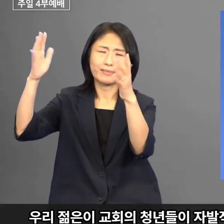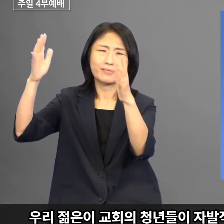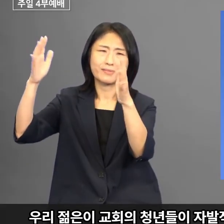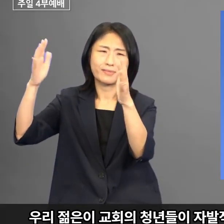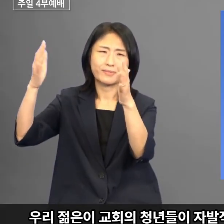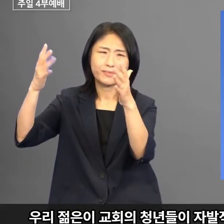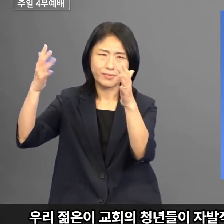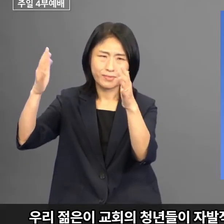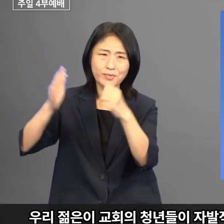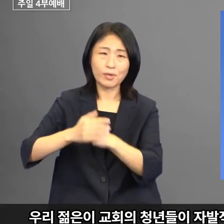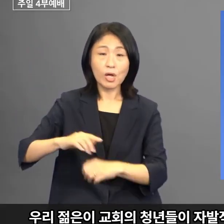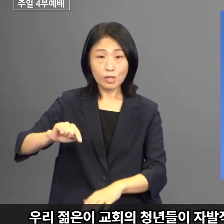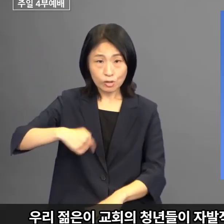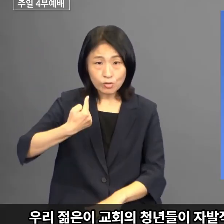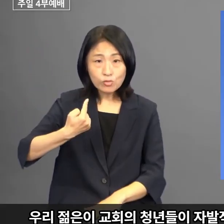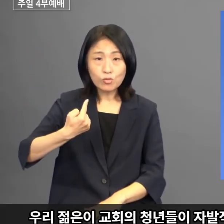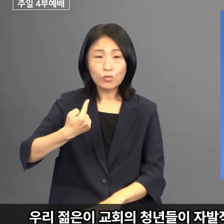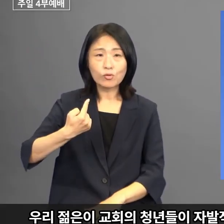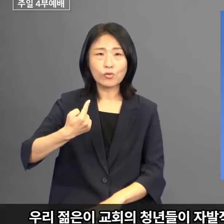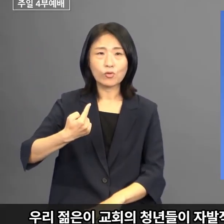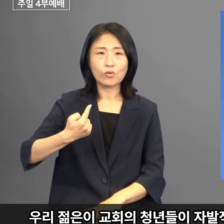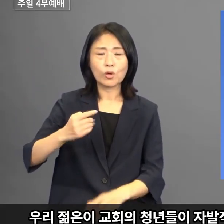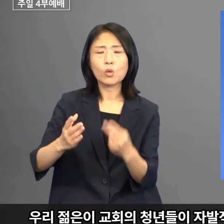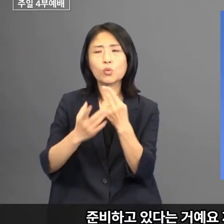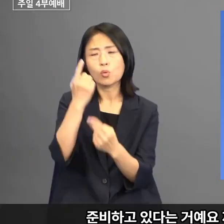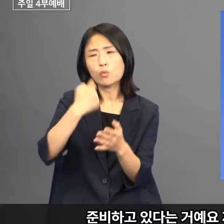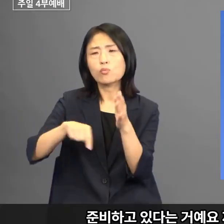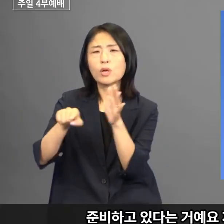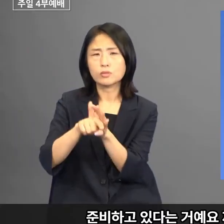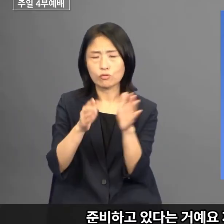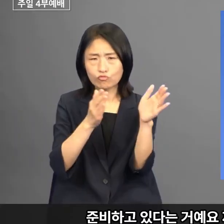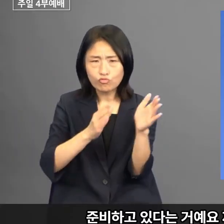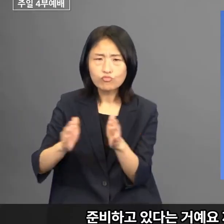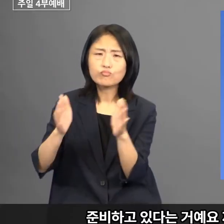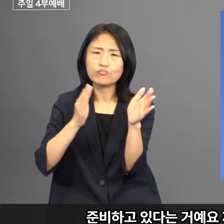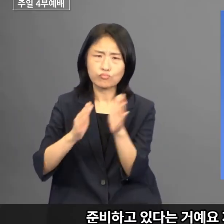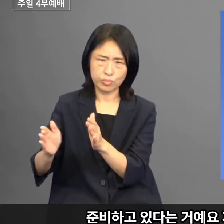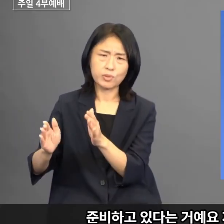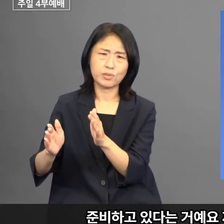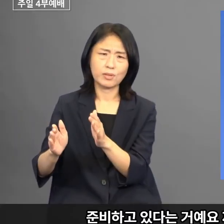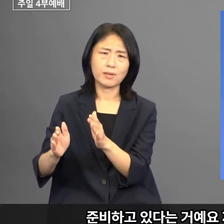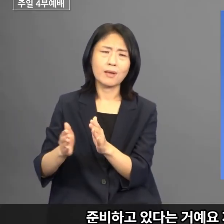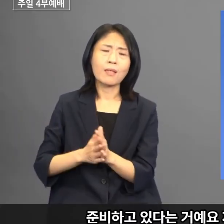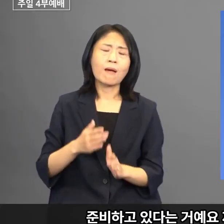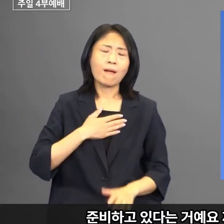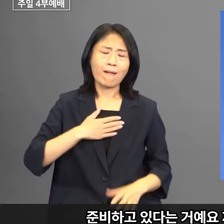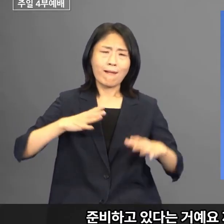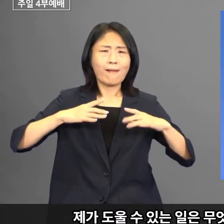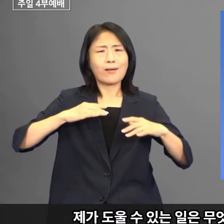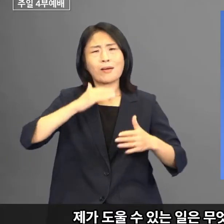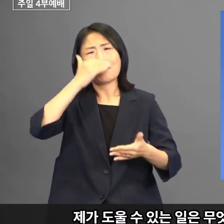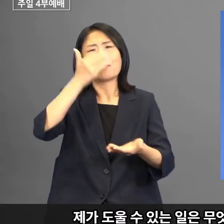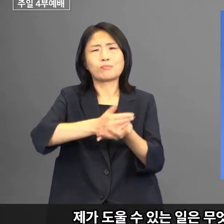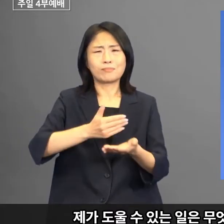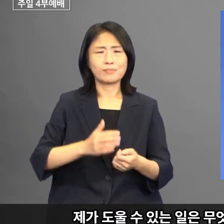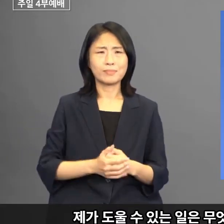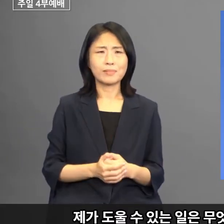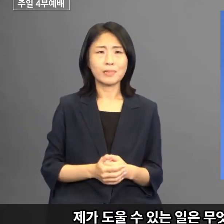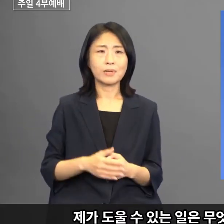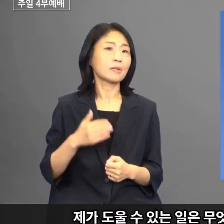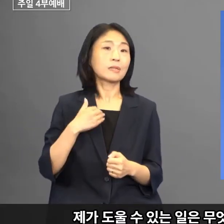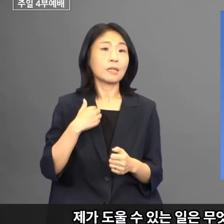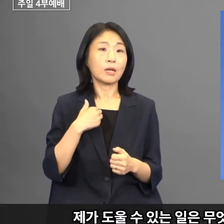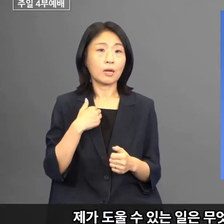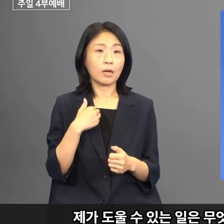청년들이 자발적으로 그 일을 통일을 이루어가기 위해 준비하고 있다는 거예요. 제가 너무나 자랑스러웠어요. 제가 도울 수 있는